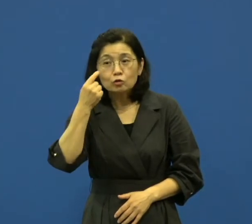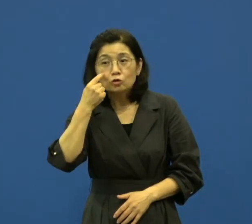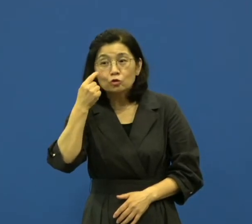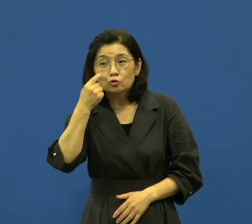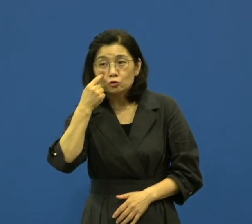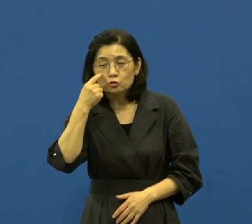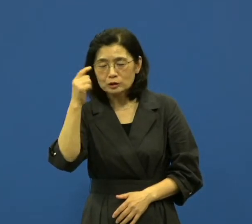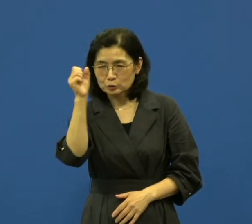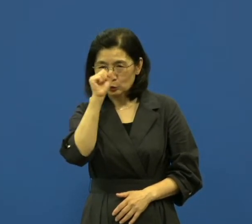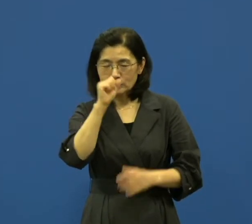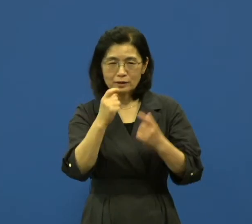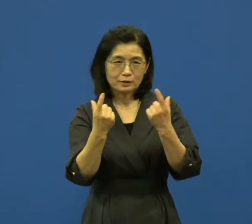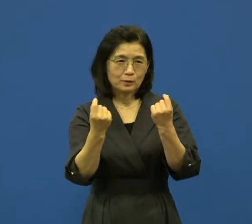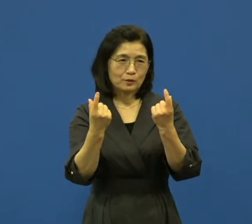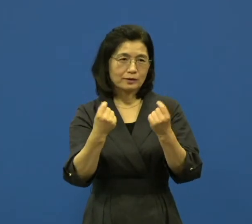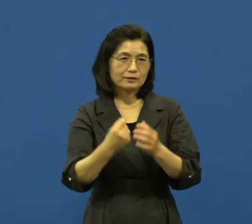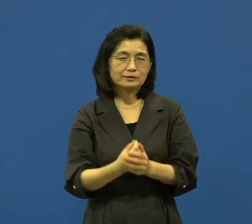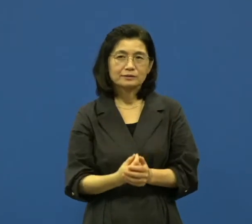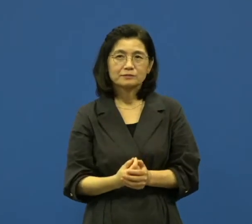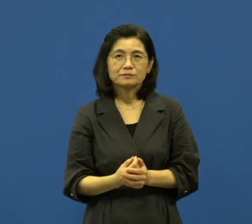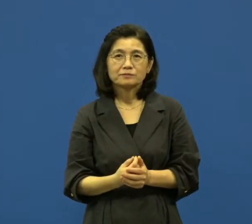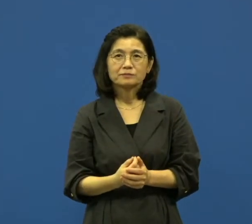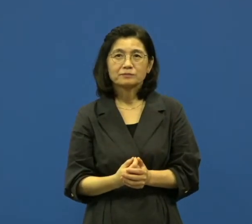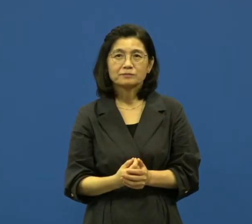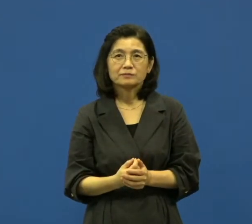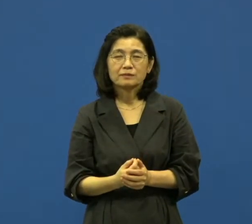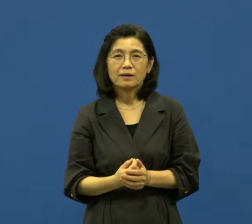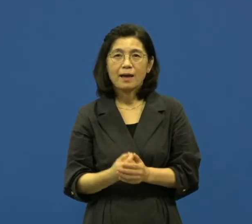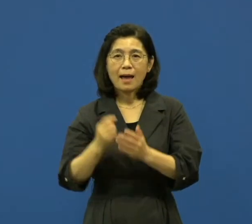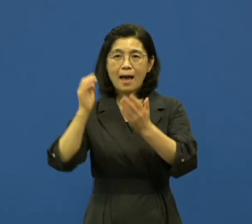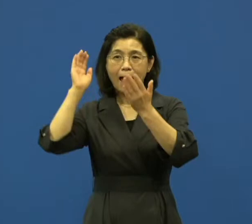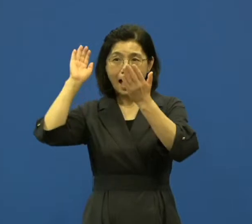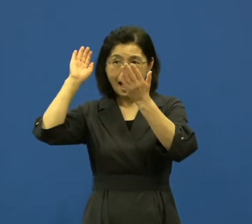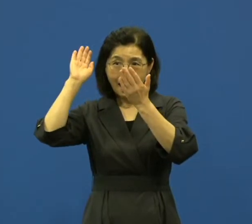시력이 좋다는 것은 미래를 앞당겨 보는 눈입니다.